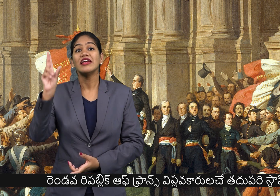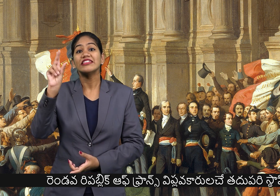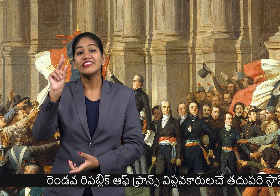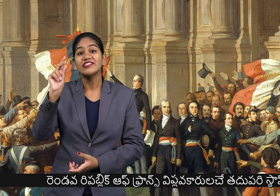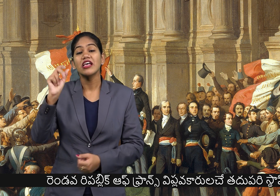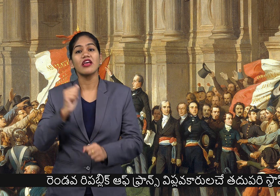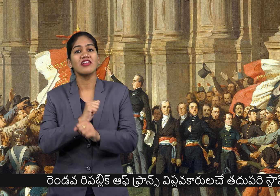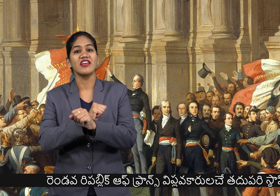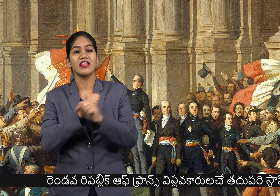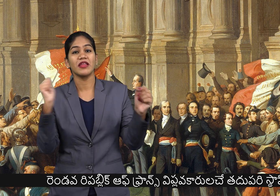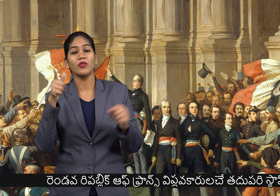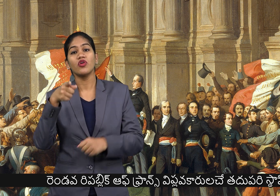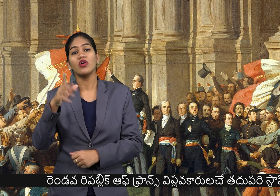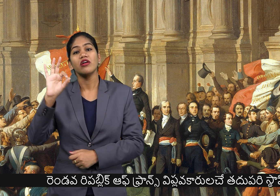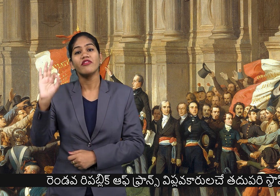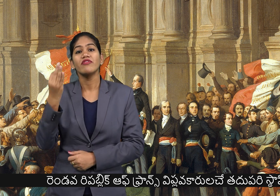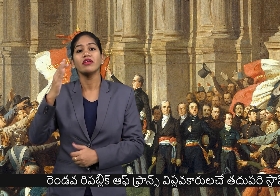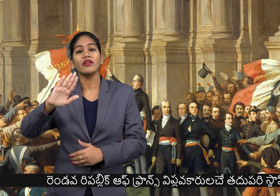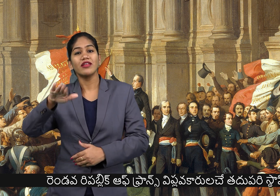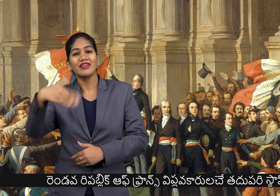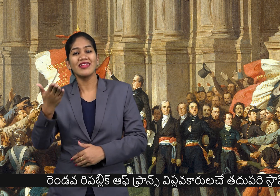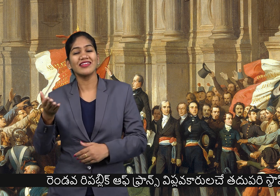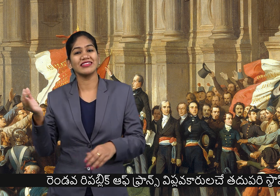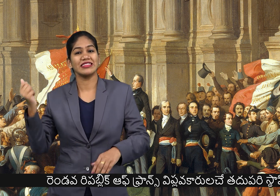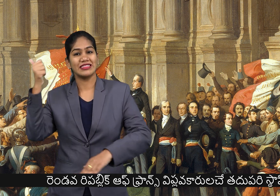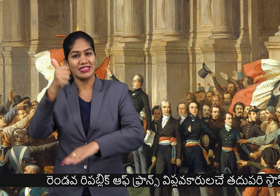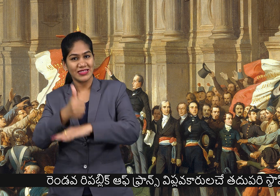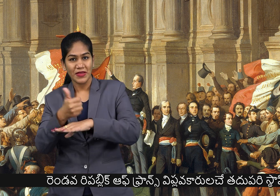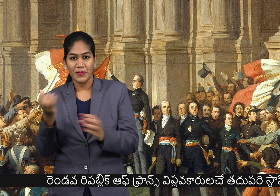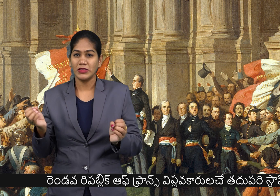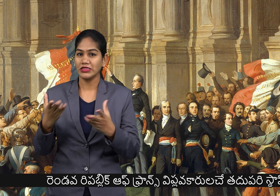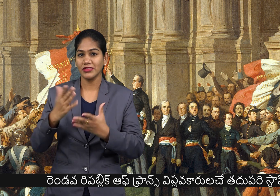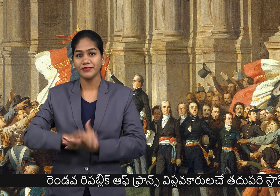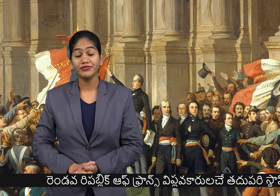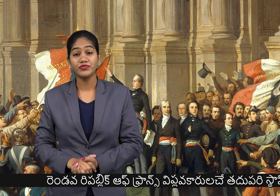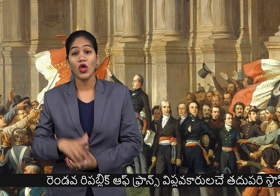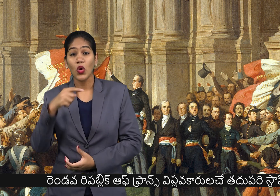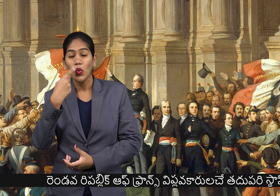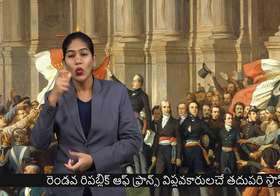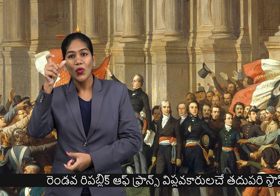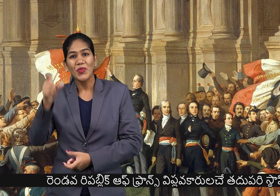రెండవ రిపబ్లిక్ ఆఫ్ ఫ్రాన్స్ విప్లవకారులచే తదుపరి స్థాపించబడింది.